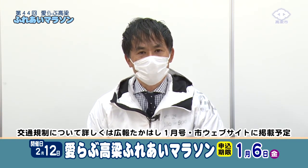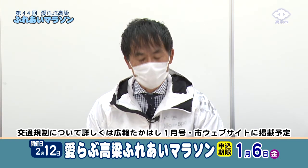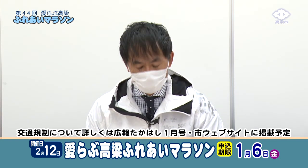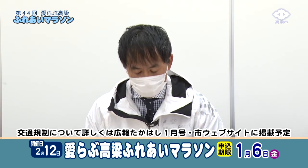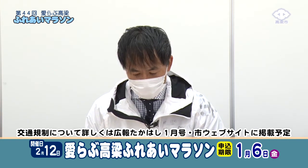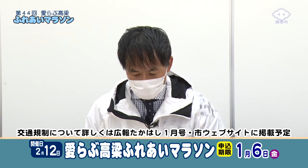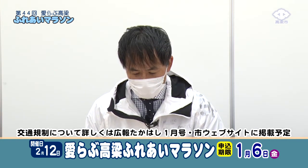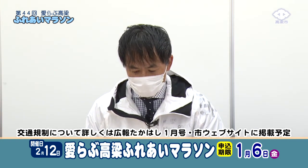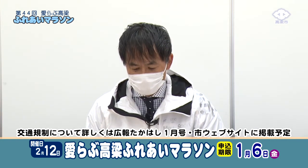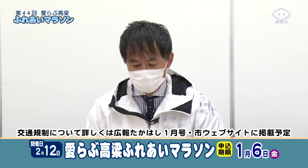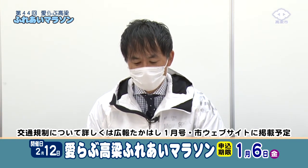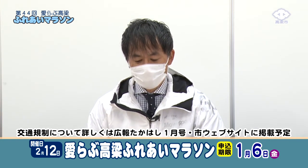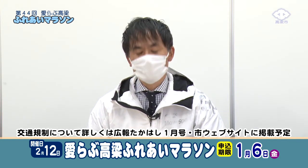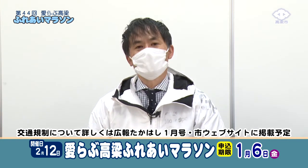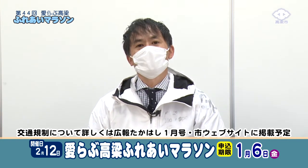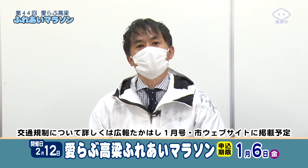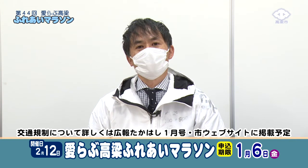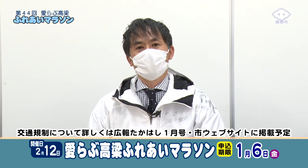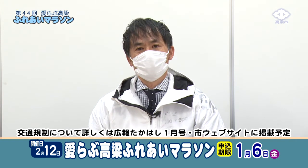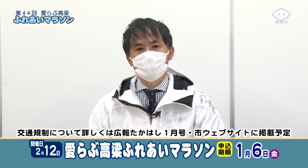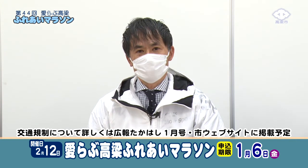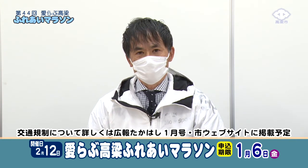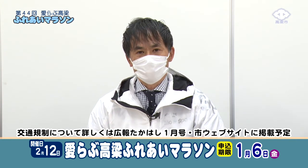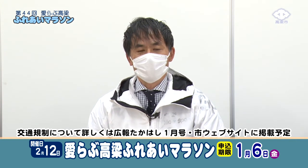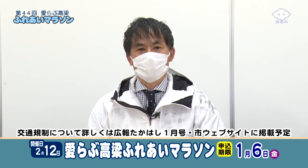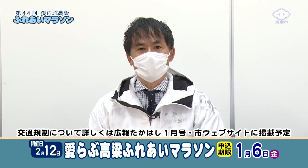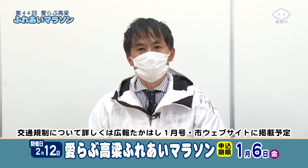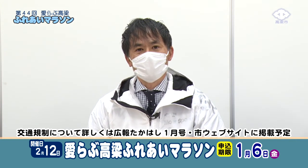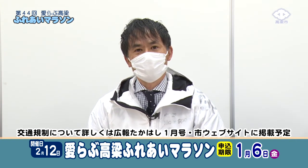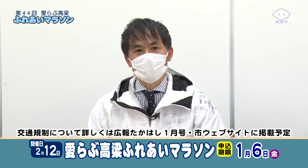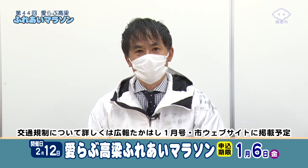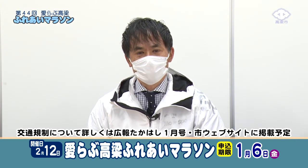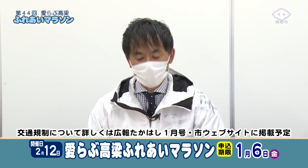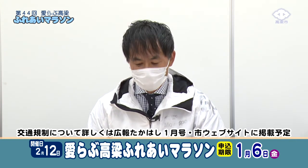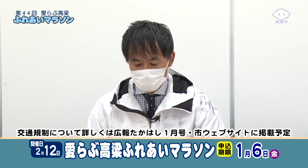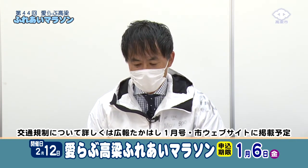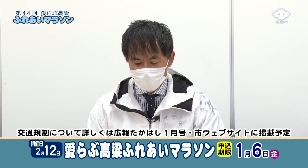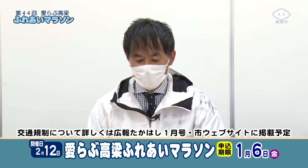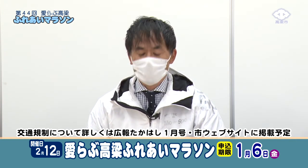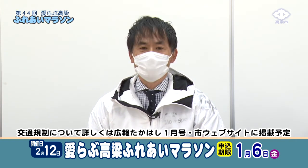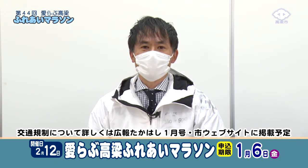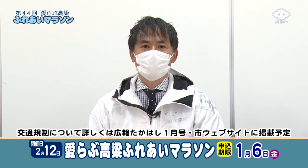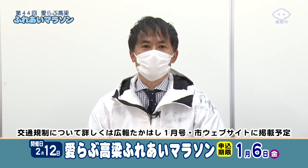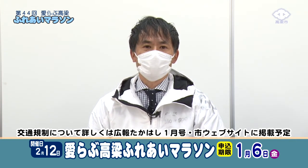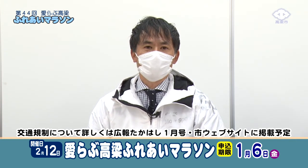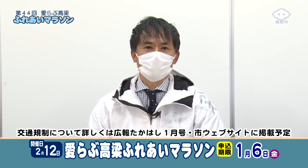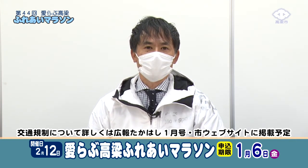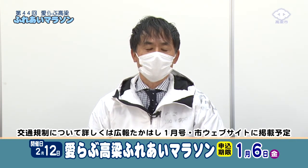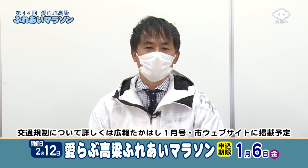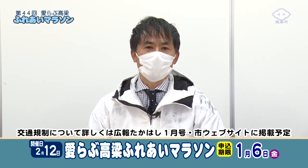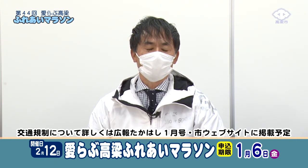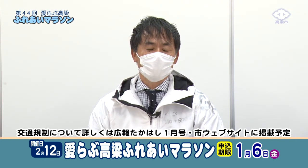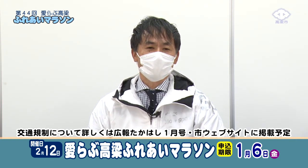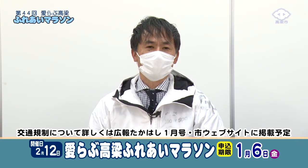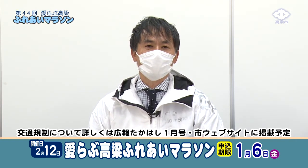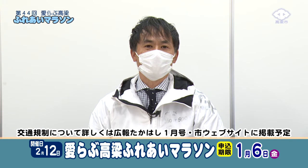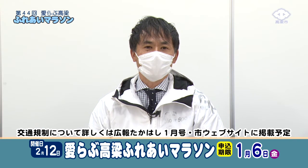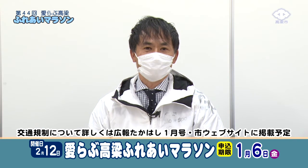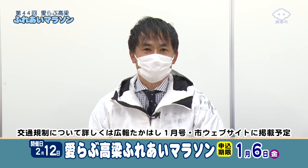方よろしくお願いいたします。参加者募集まだまだ受け付けておりますので、皆様のご参加をお待ちしております。よ